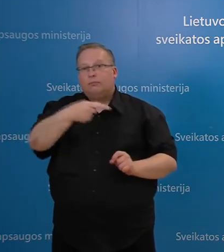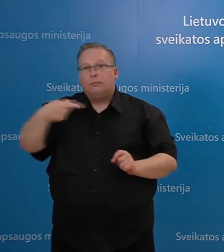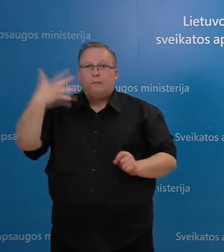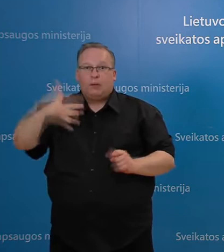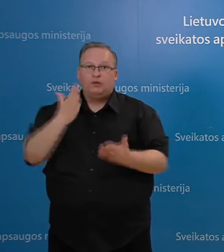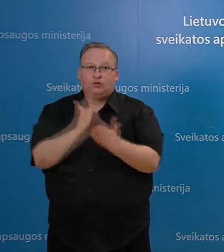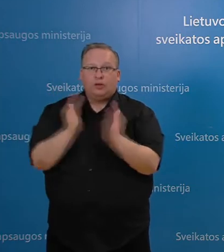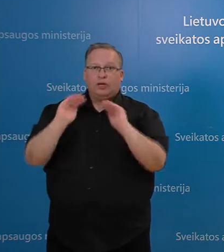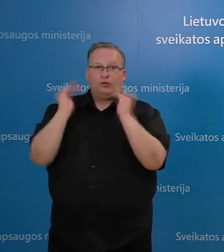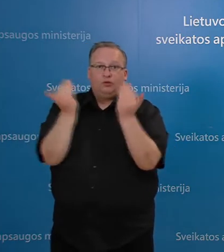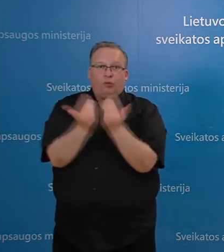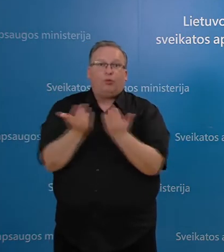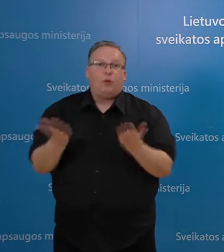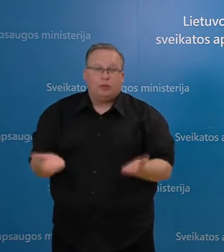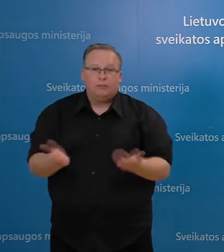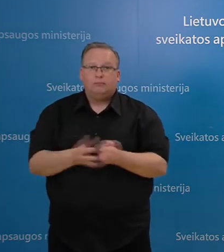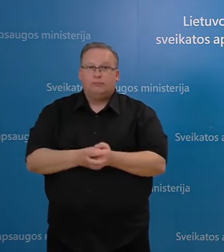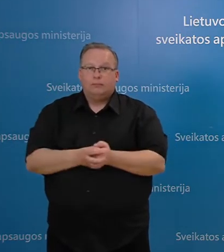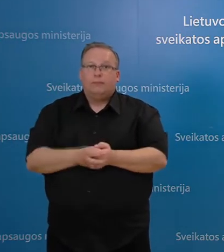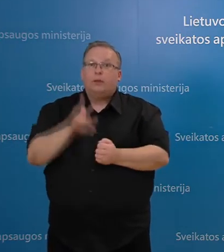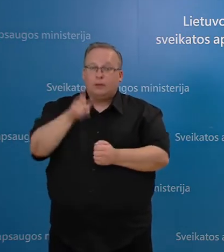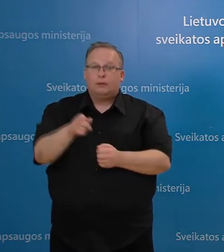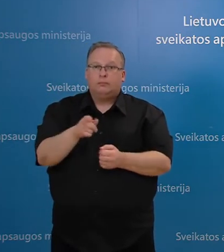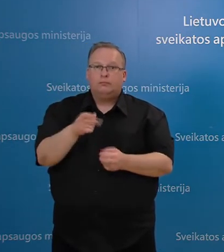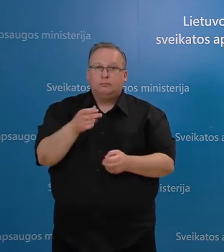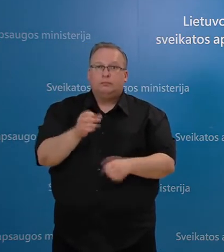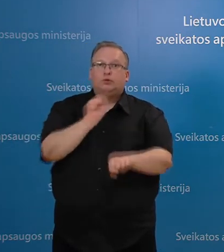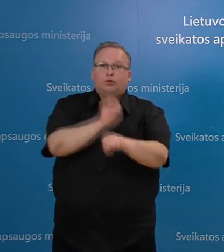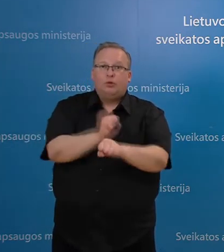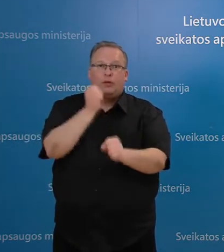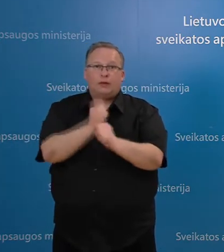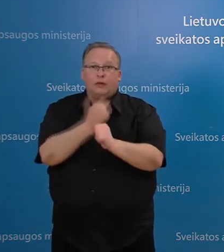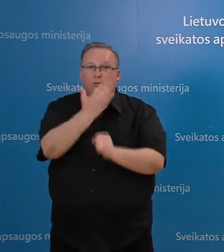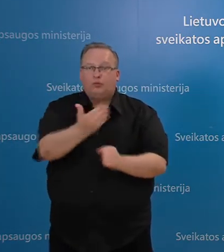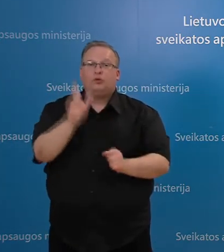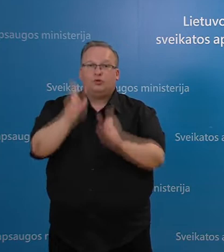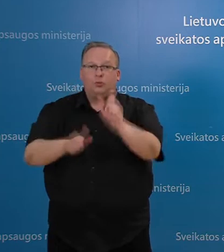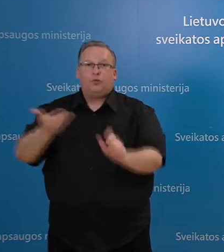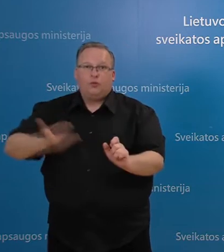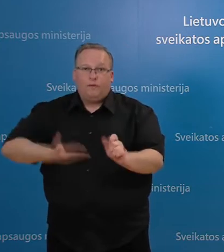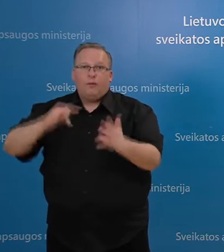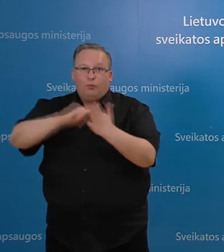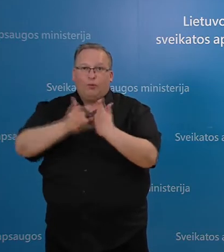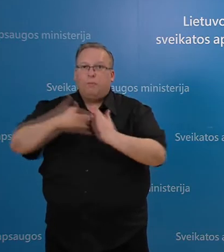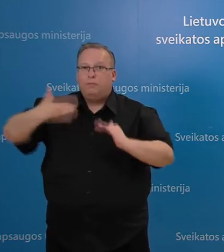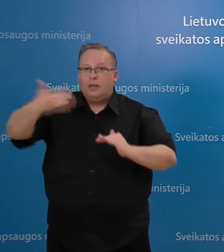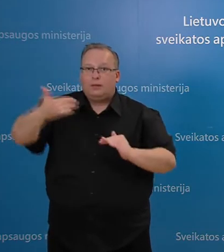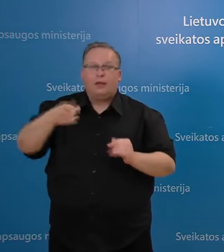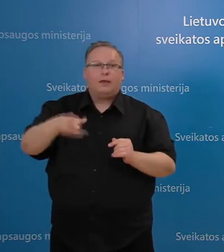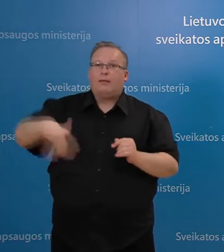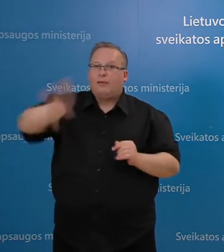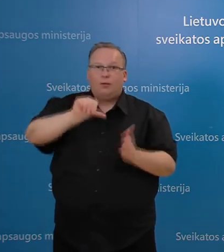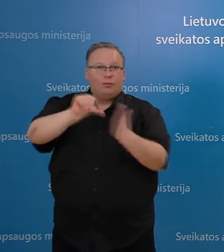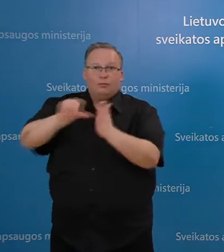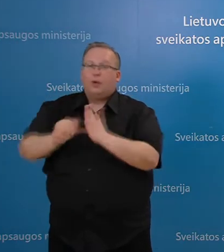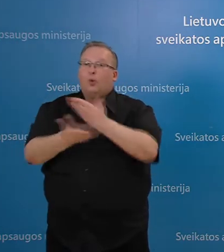yra izoliuoti. Tai na, sutrinka ir tų žmonių darbas ir planai ir na, tiesiog visiškai netikėtai jie niekur nedalyvavo,